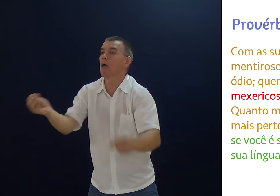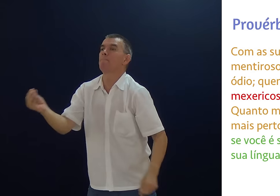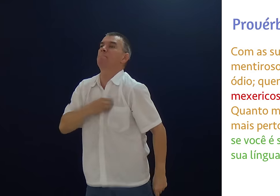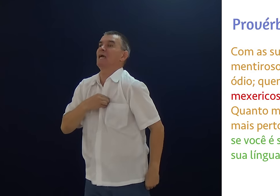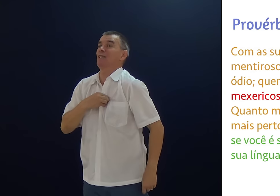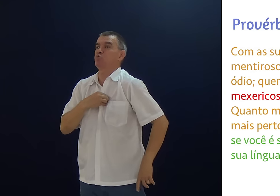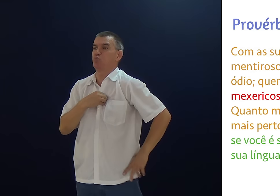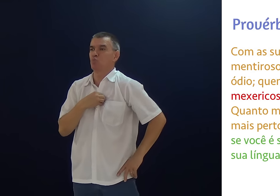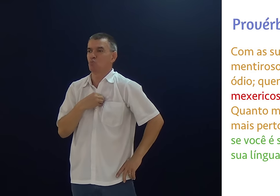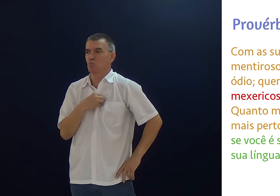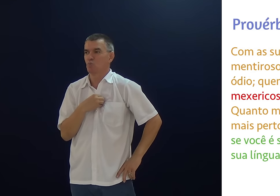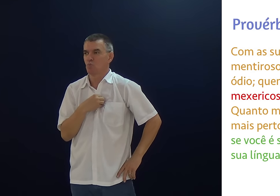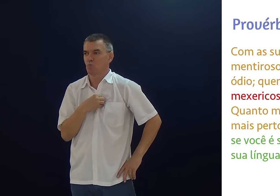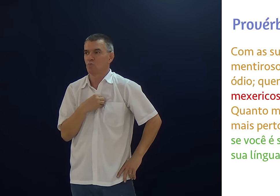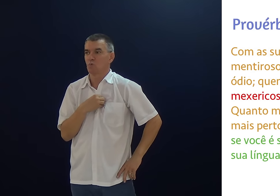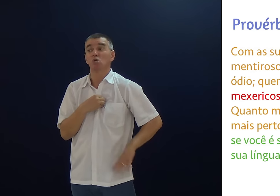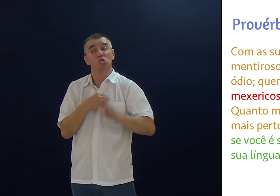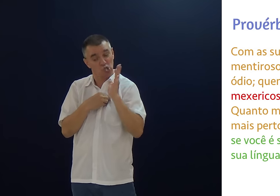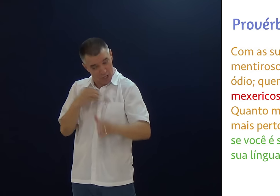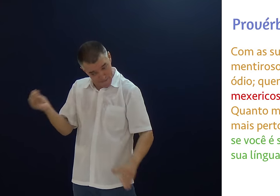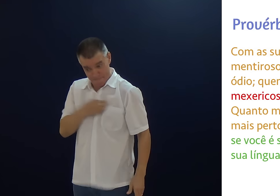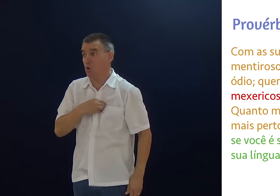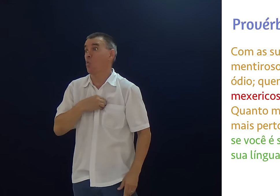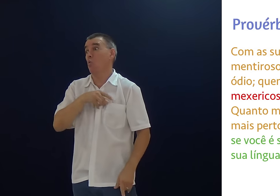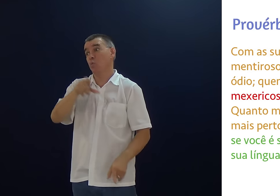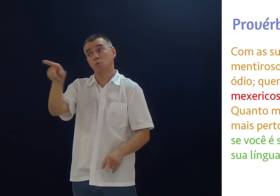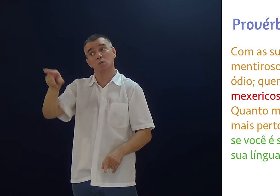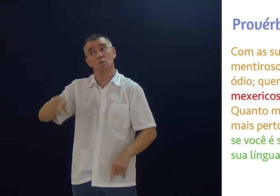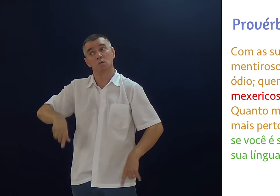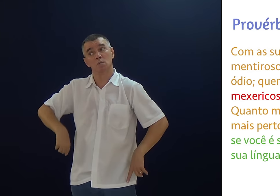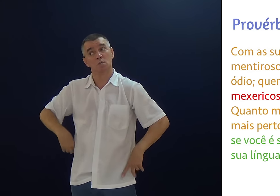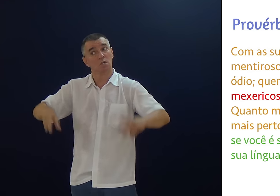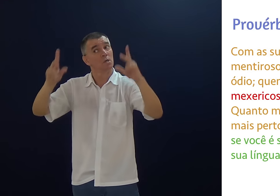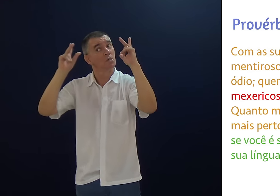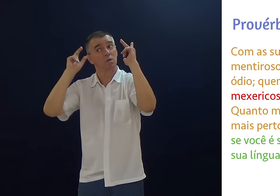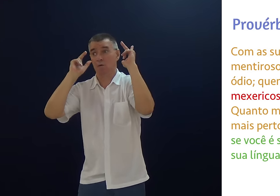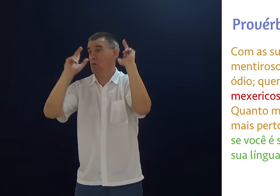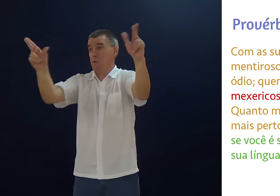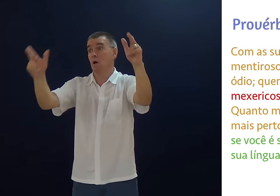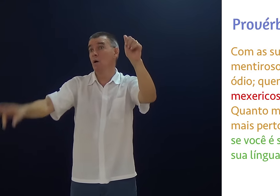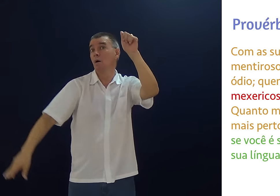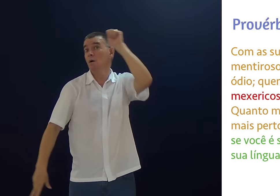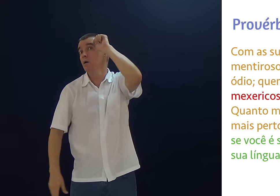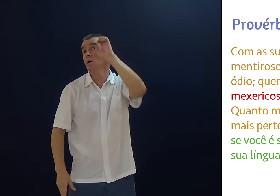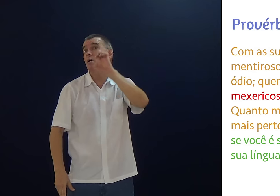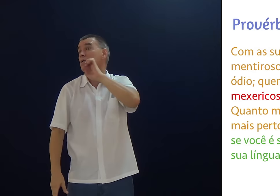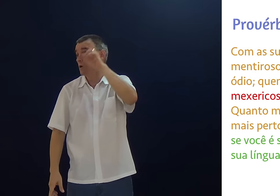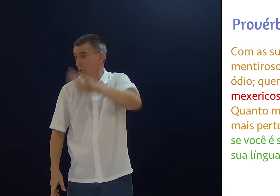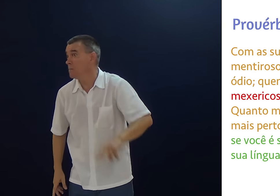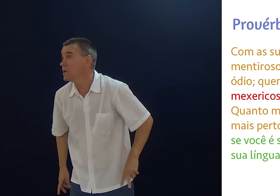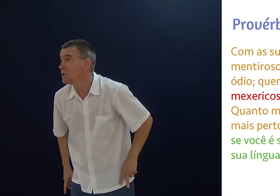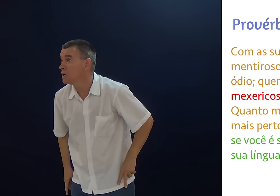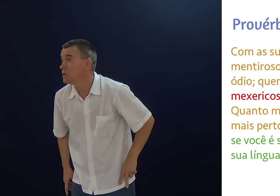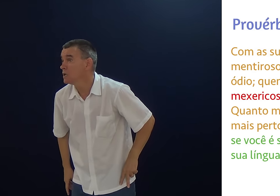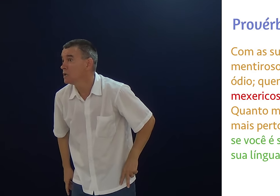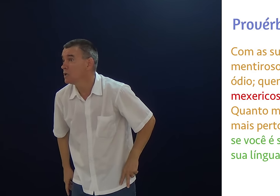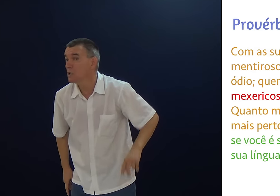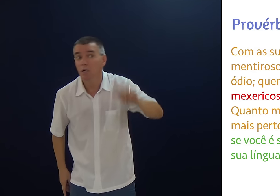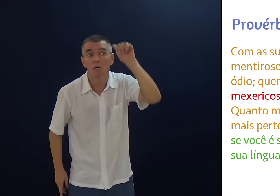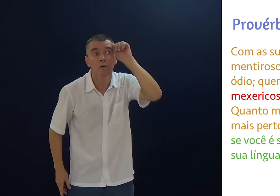aquela Fofoca você é cúmplice daquele pecado você se torna um pecador você se torna Igual àquela pessoa você lembra